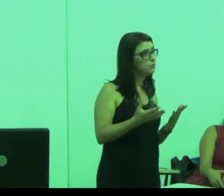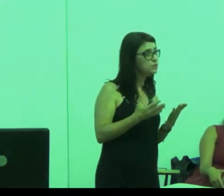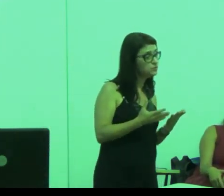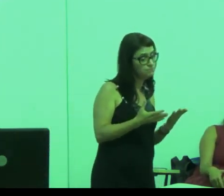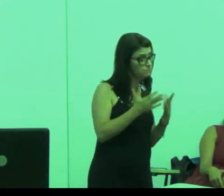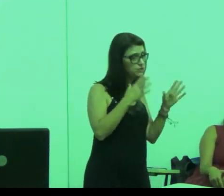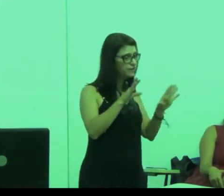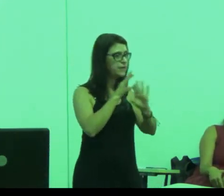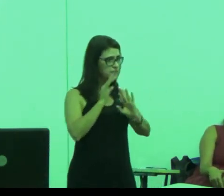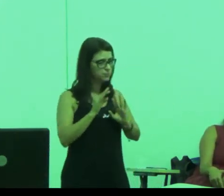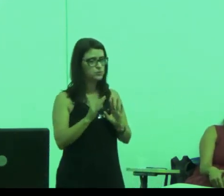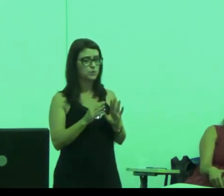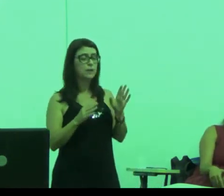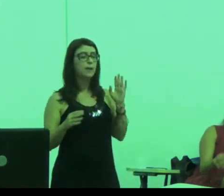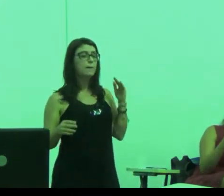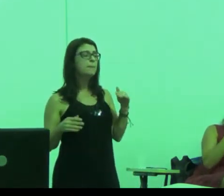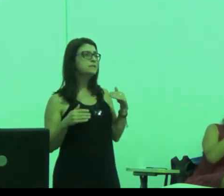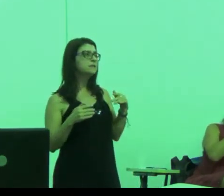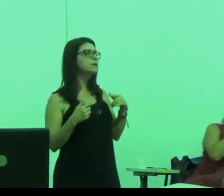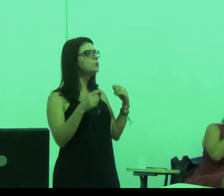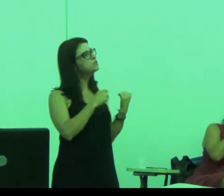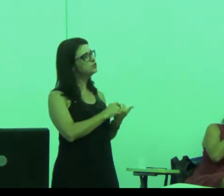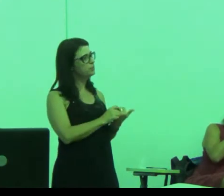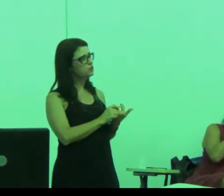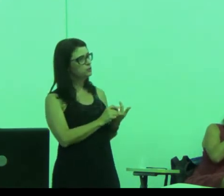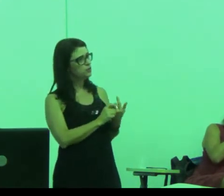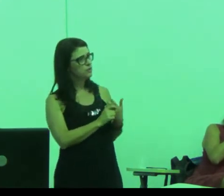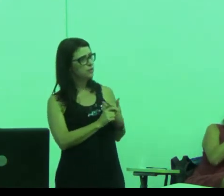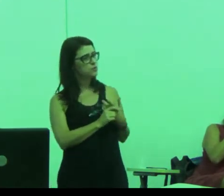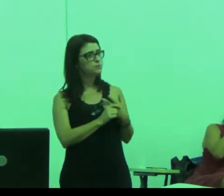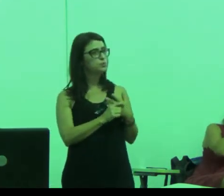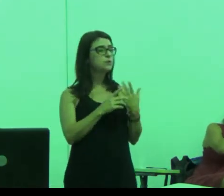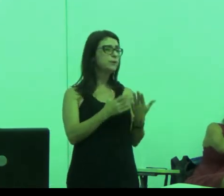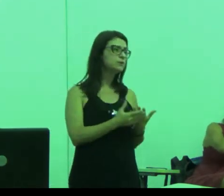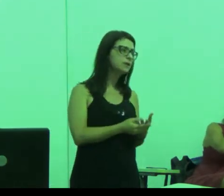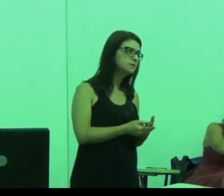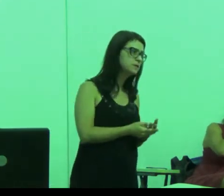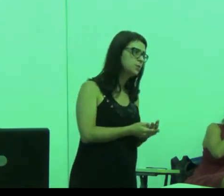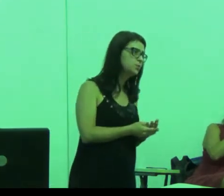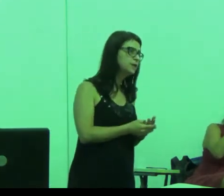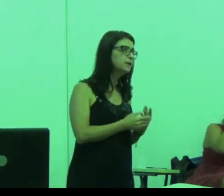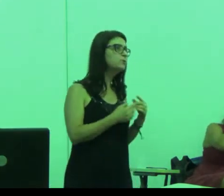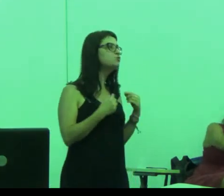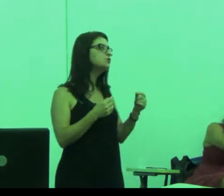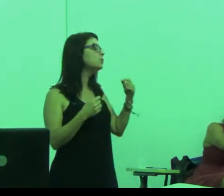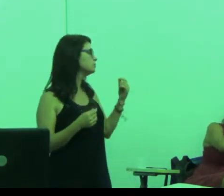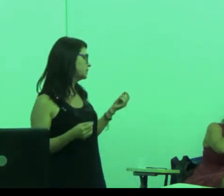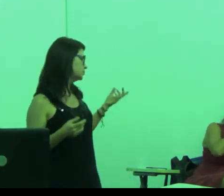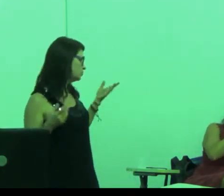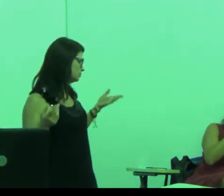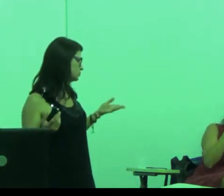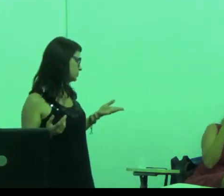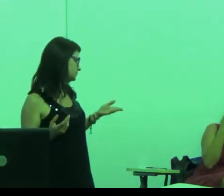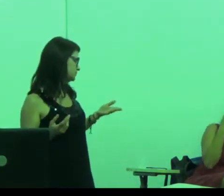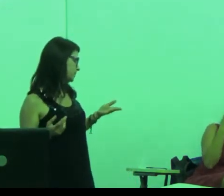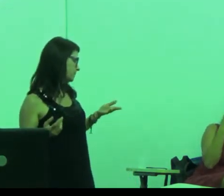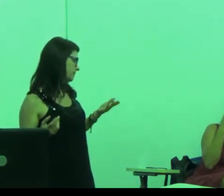coisa diferente. Mas eu não me sentia parte do processo por também outra razão, porque eu não tinha contato com o autor.